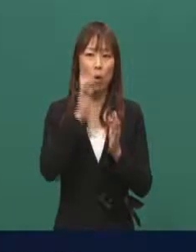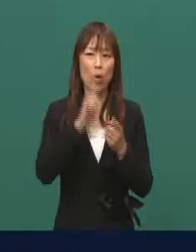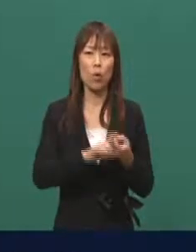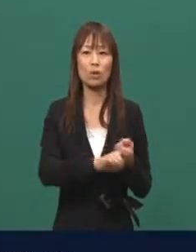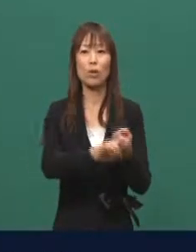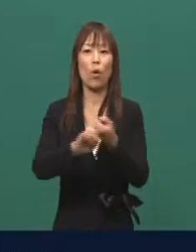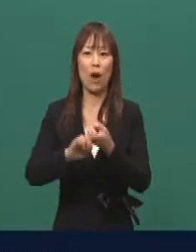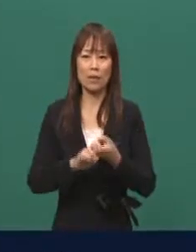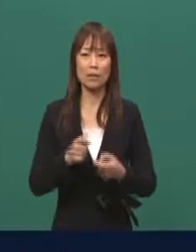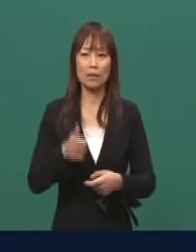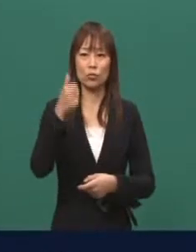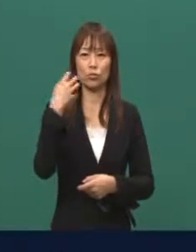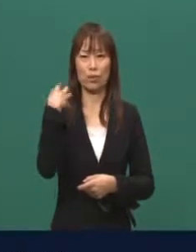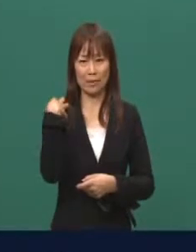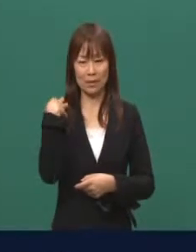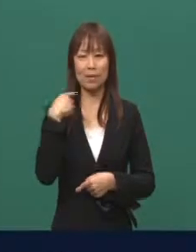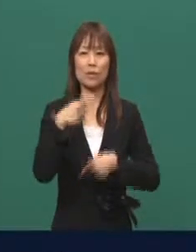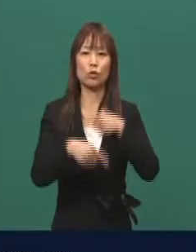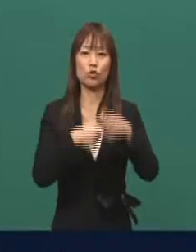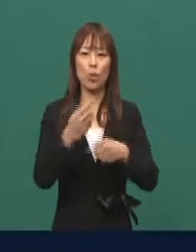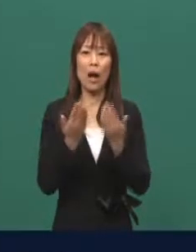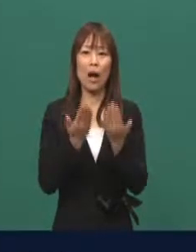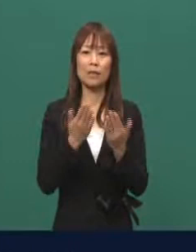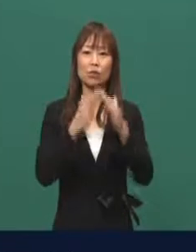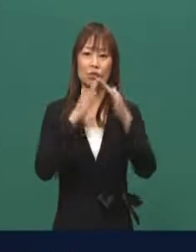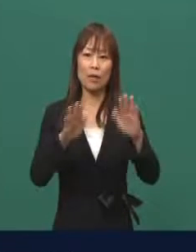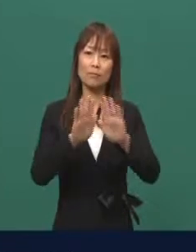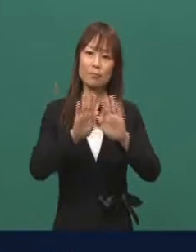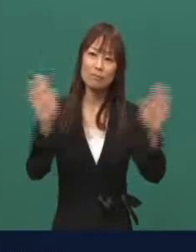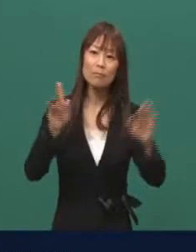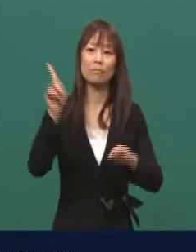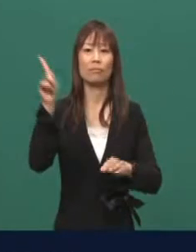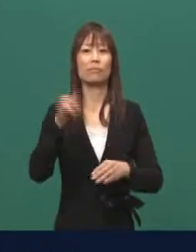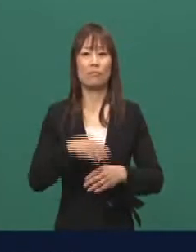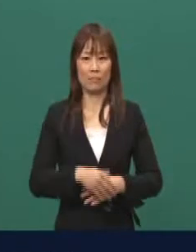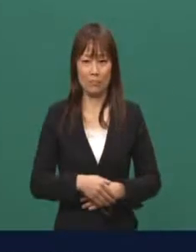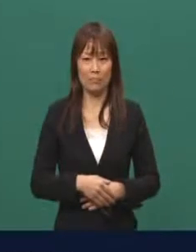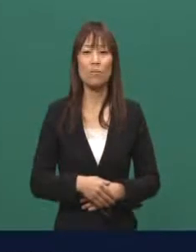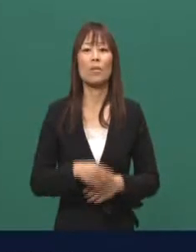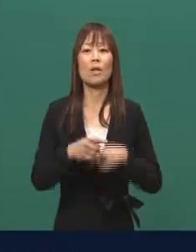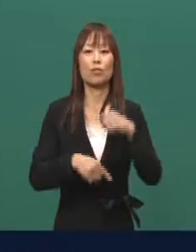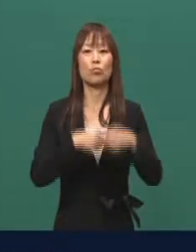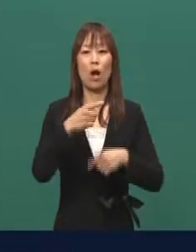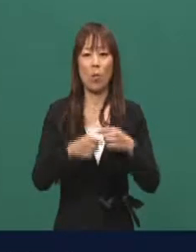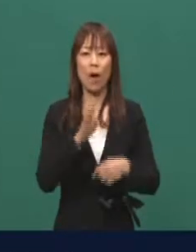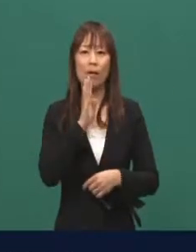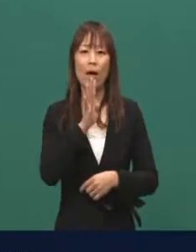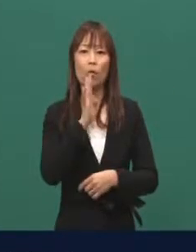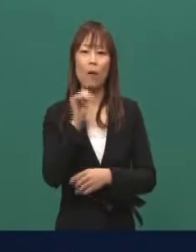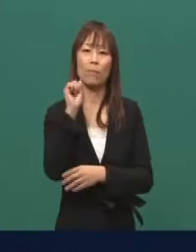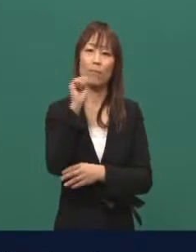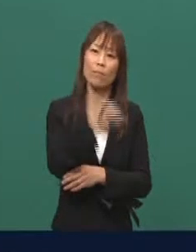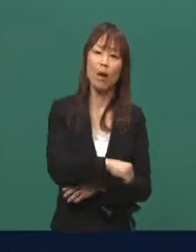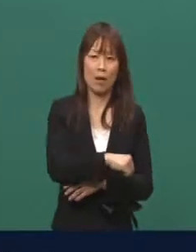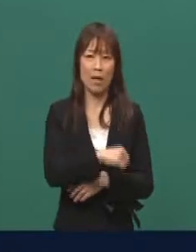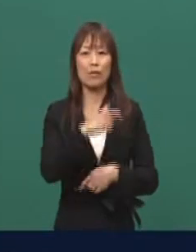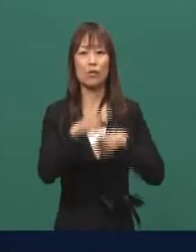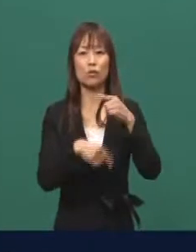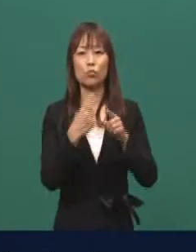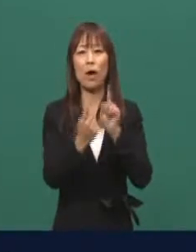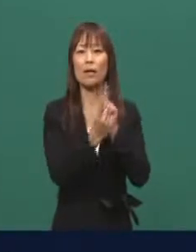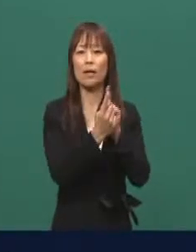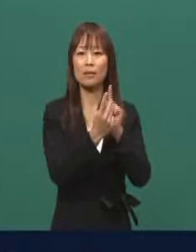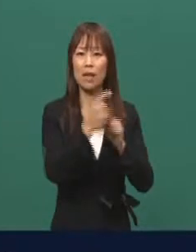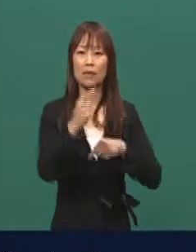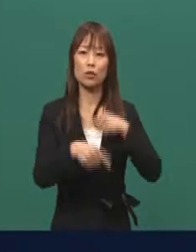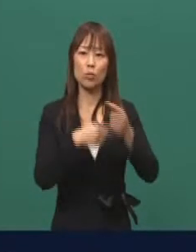社団法人滋賀県ろうあ協会主催の手話の学習会を開催します。手話が言語と認